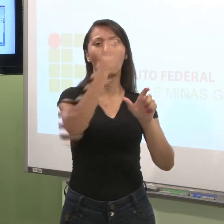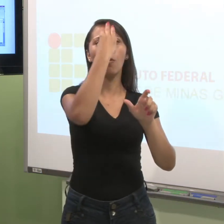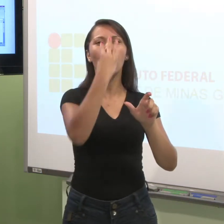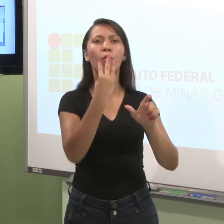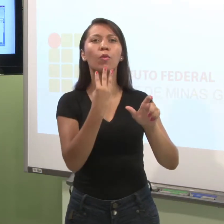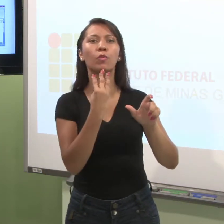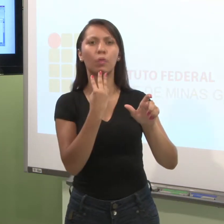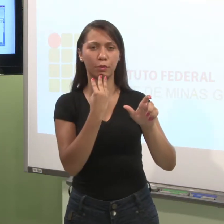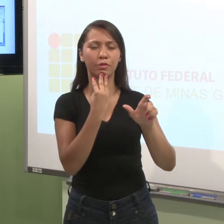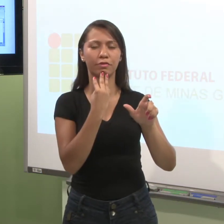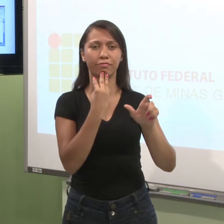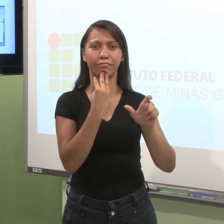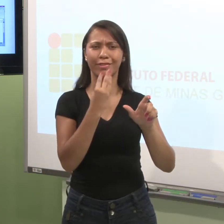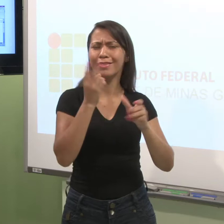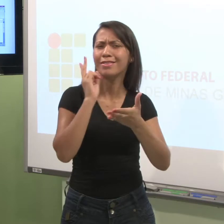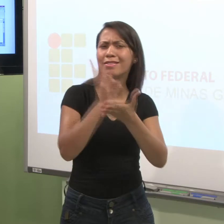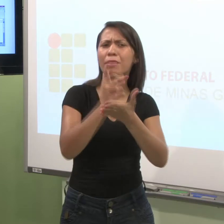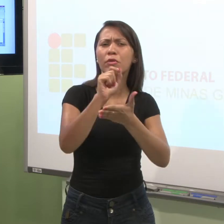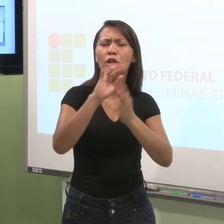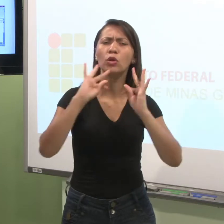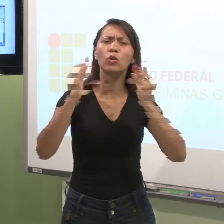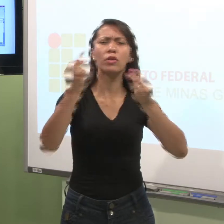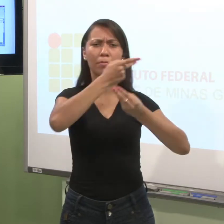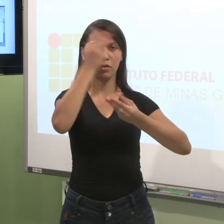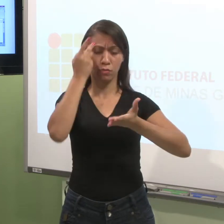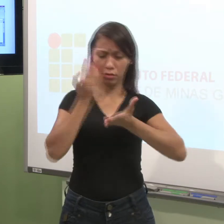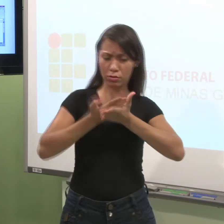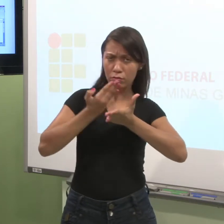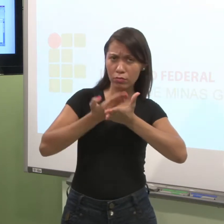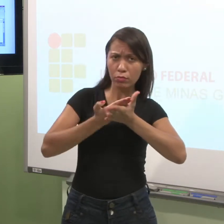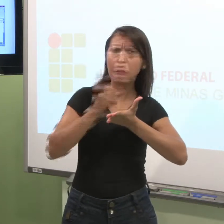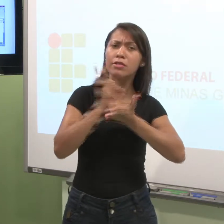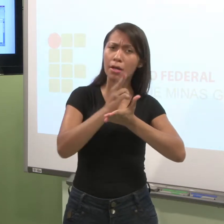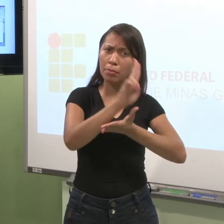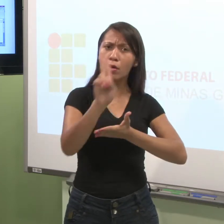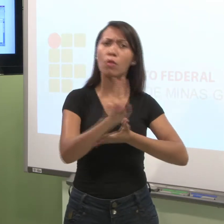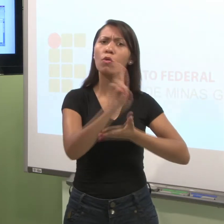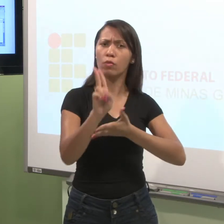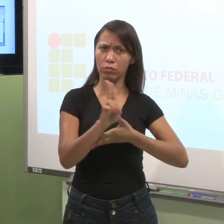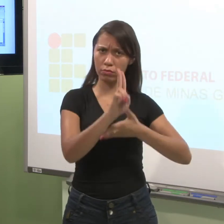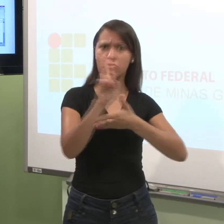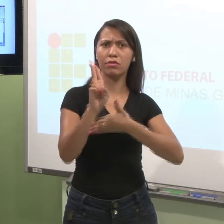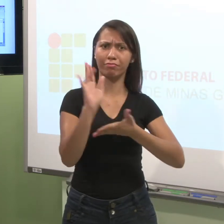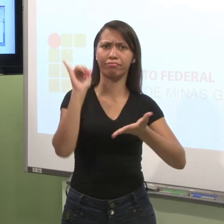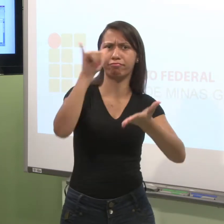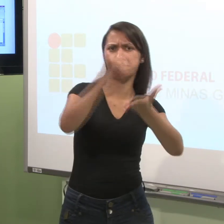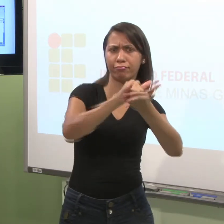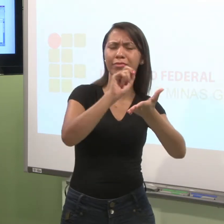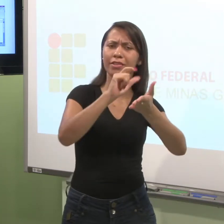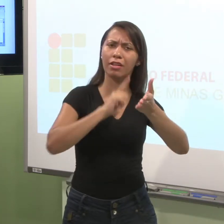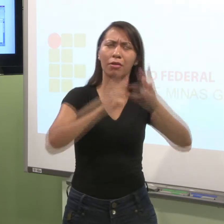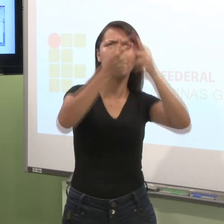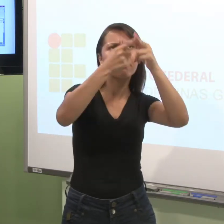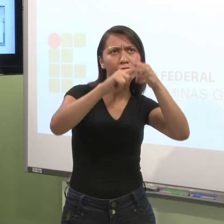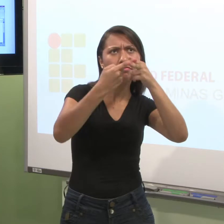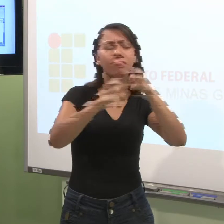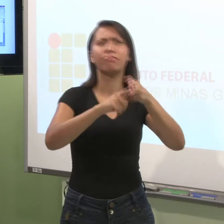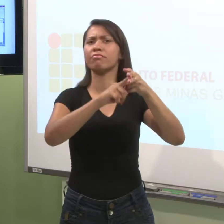Word. Todo estudante precisa em algum momento fazer uso desse processador de texto para editar um trabalho. Agora, à